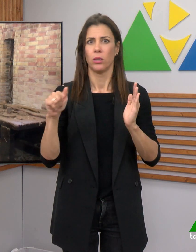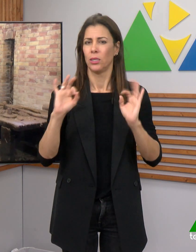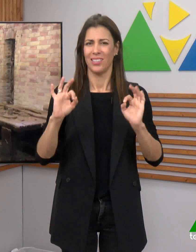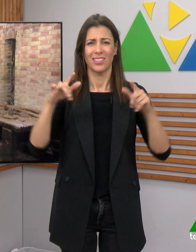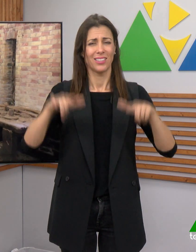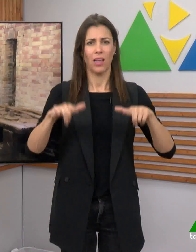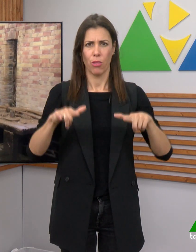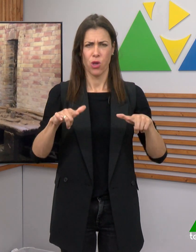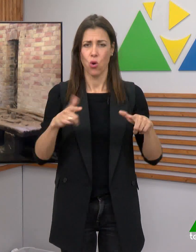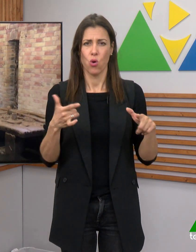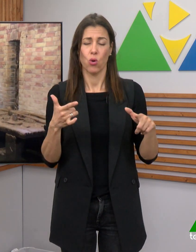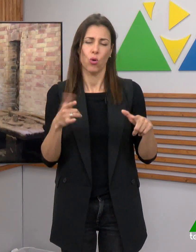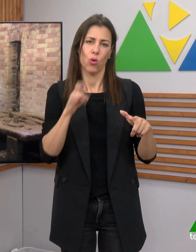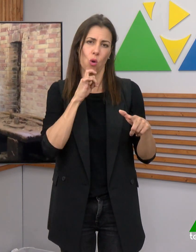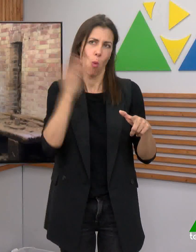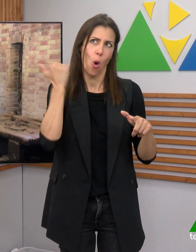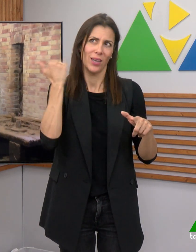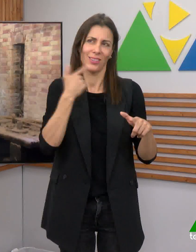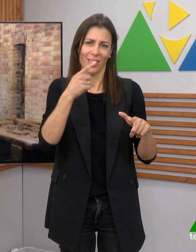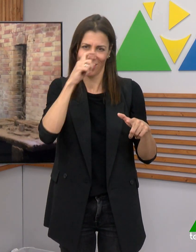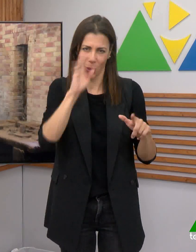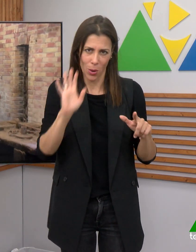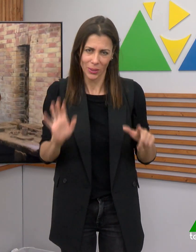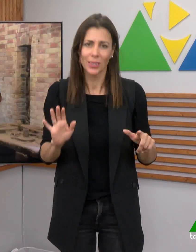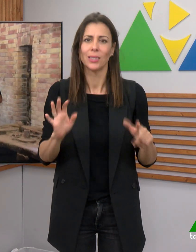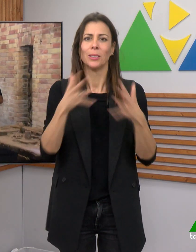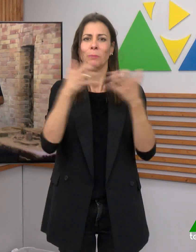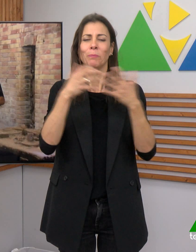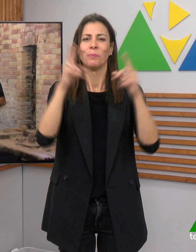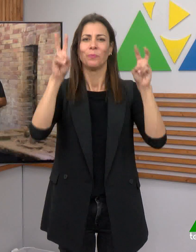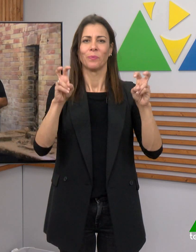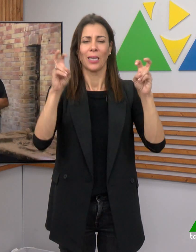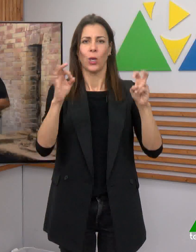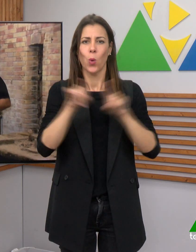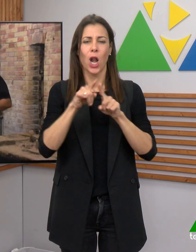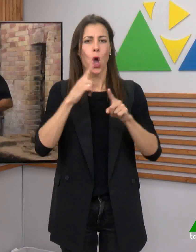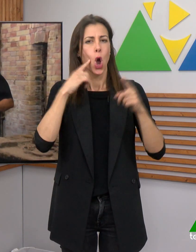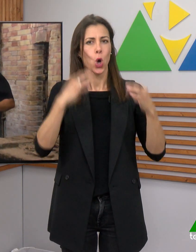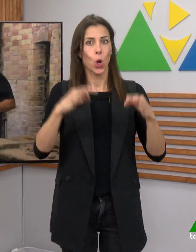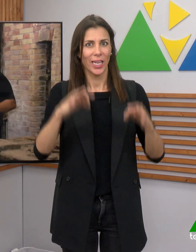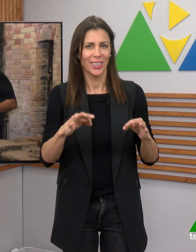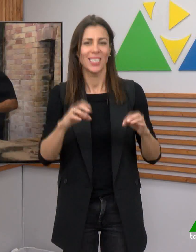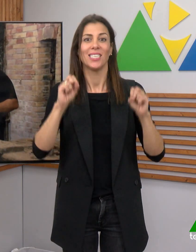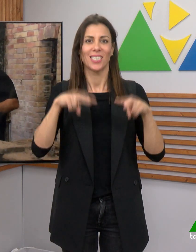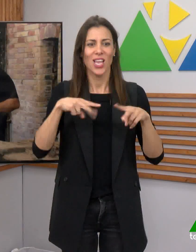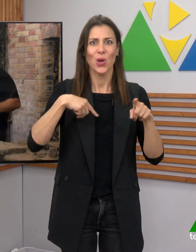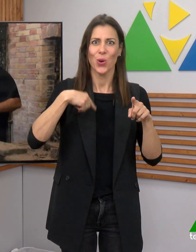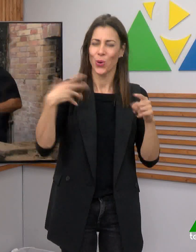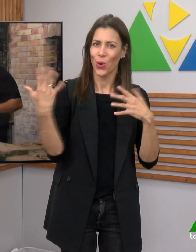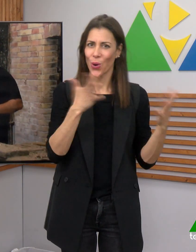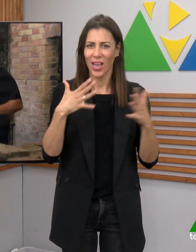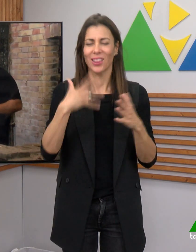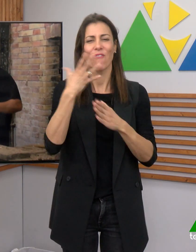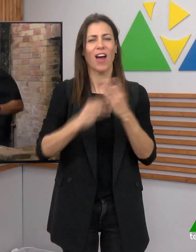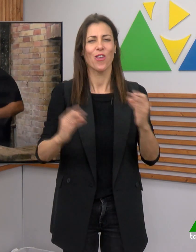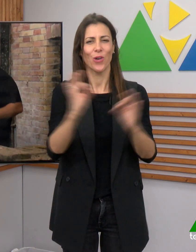instalación, como se decía antiguamente, tenerla corriente y moliente sin fallo ninguno. Sin fallo ninguno.